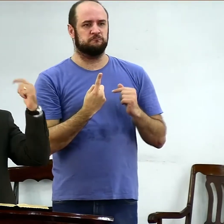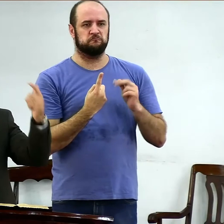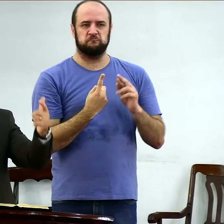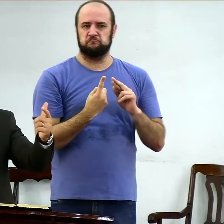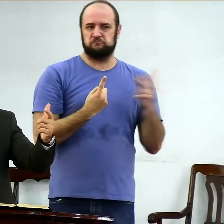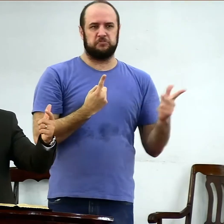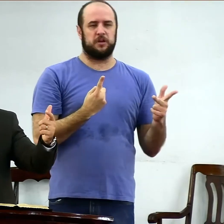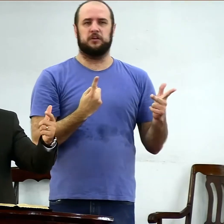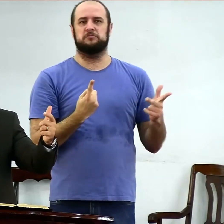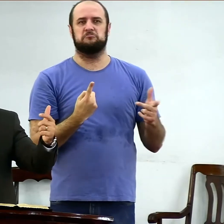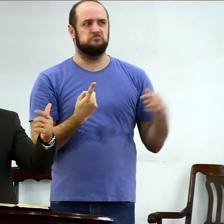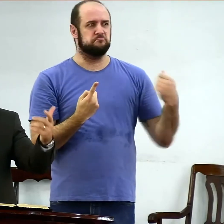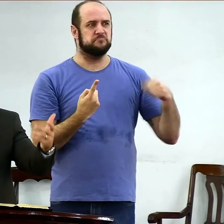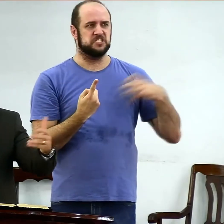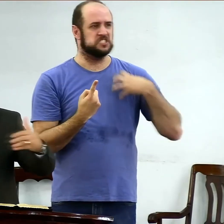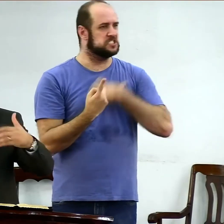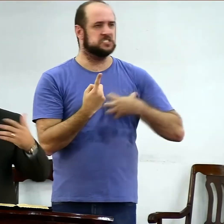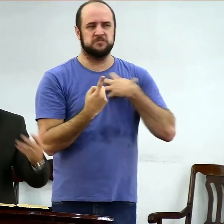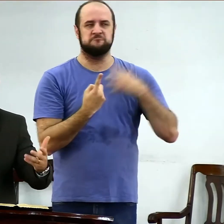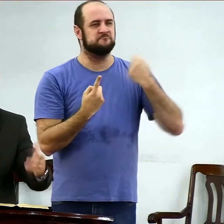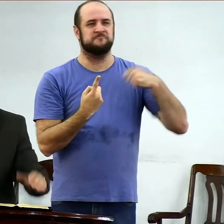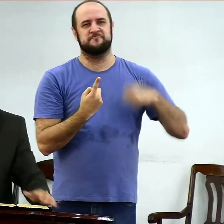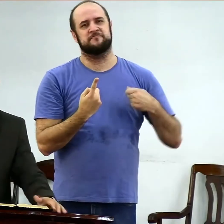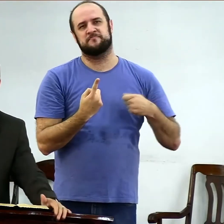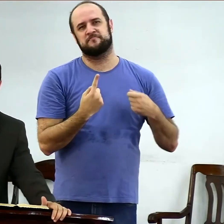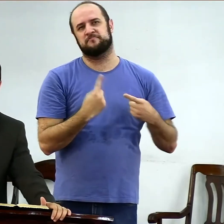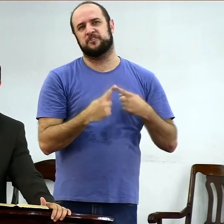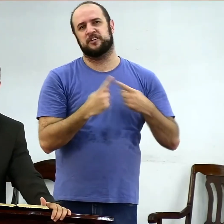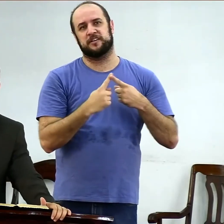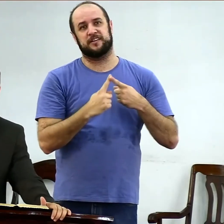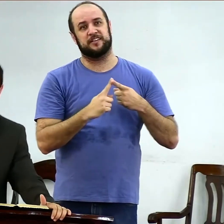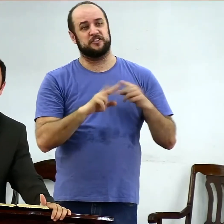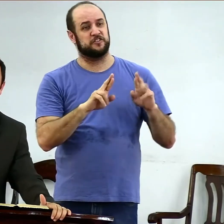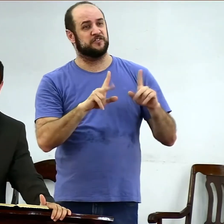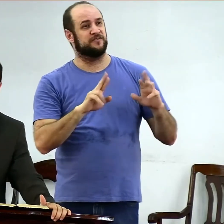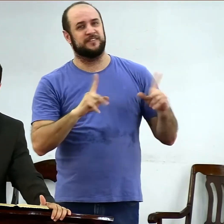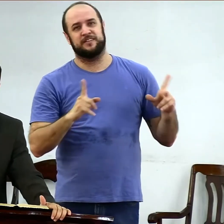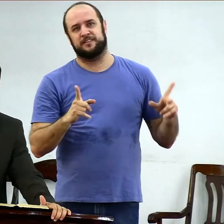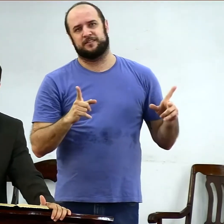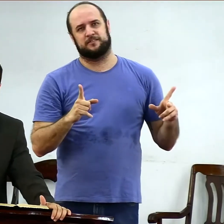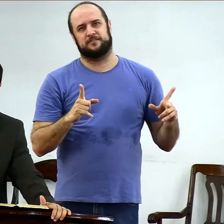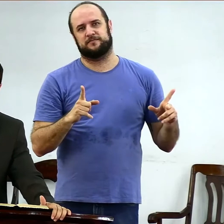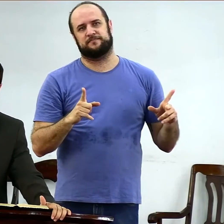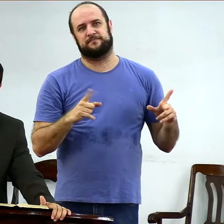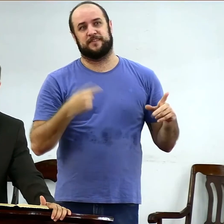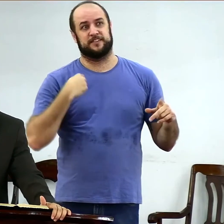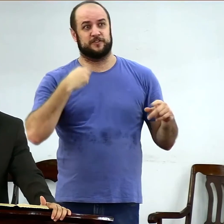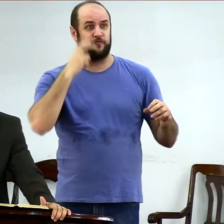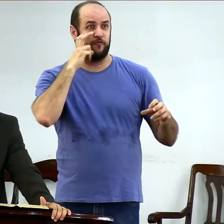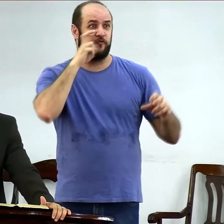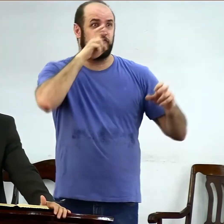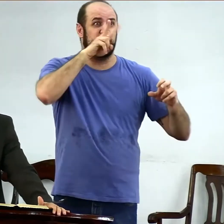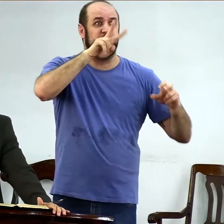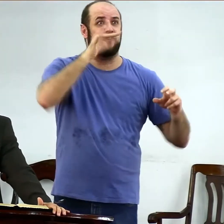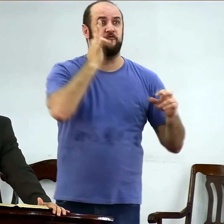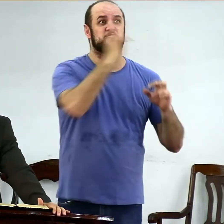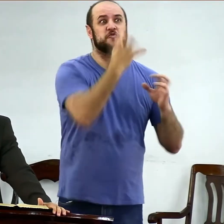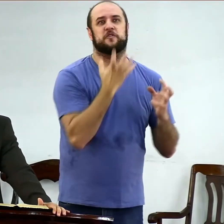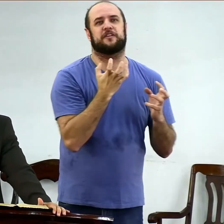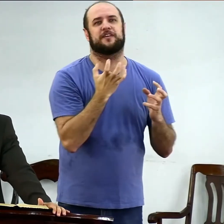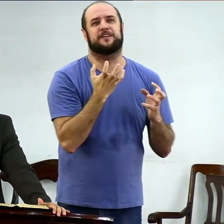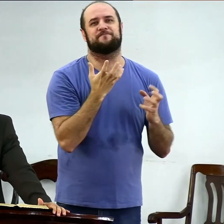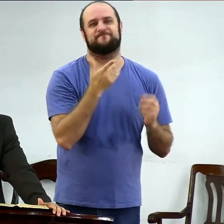foi desnecessário, porque o cenário foi totalmente diferente que você tentou prever. Porque amanhã não pertence a